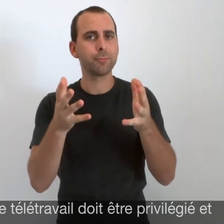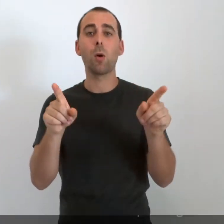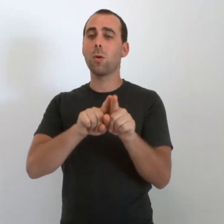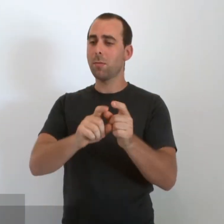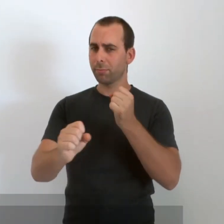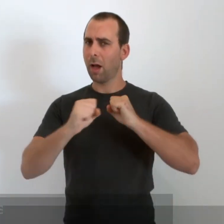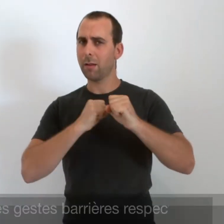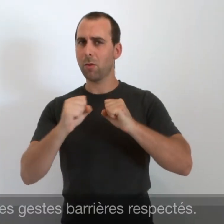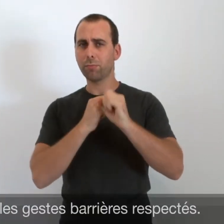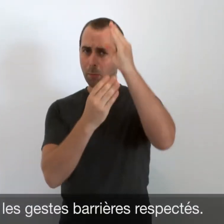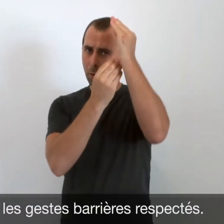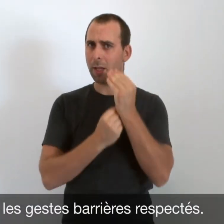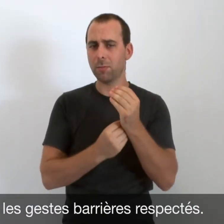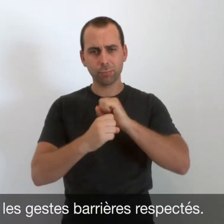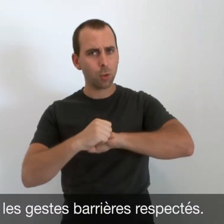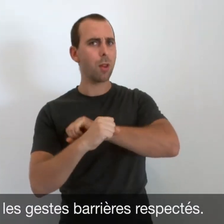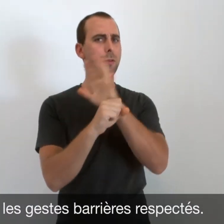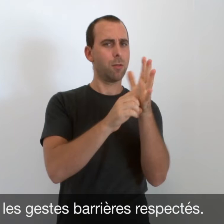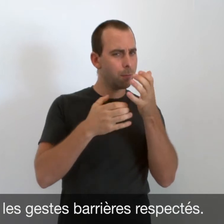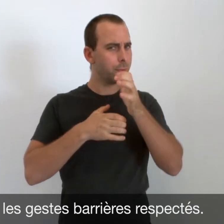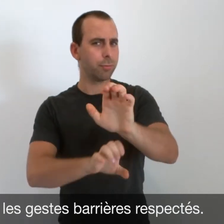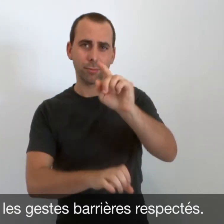et les gestes barrières respectés.